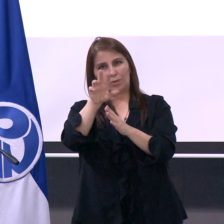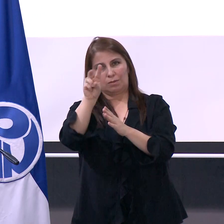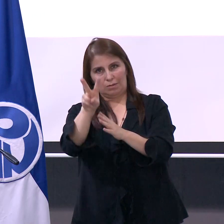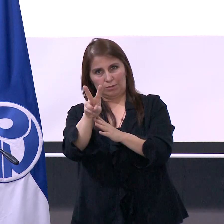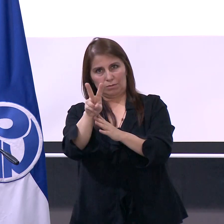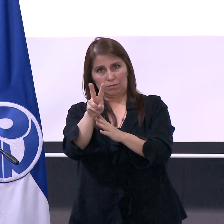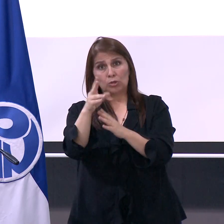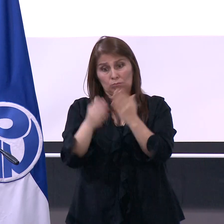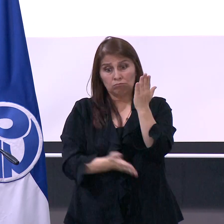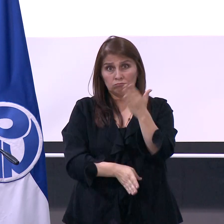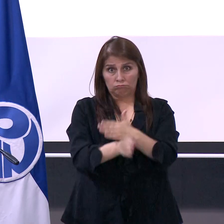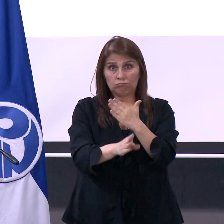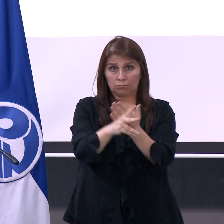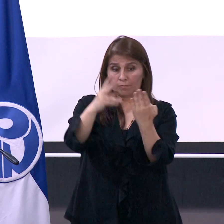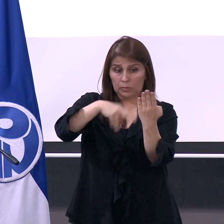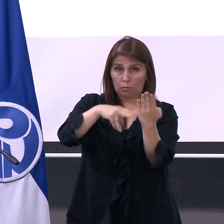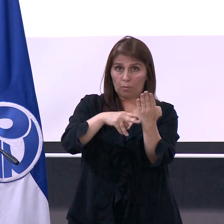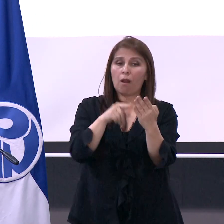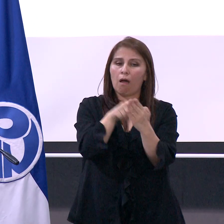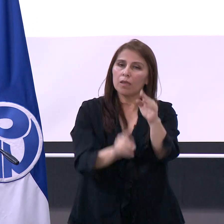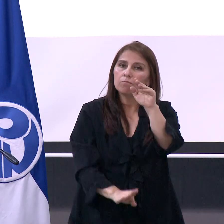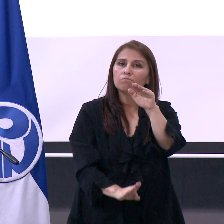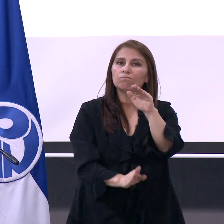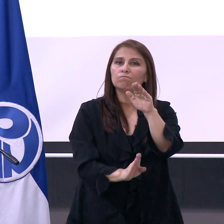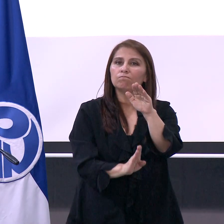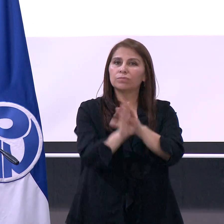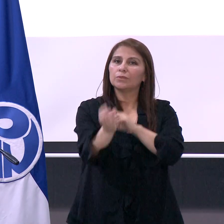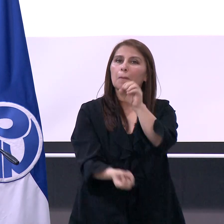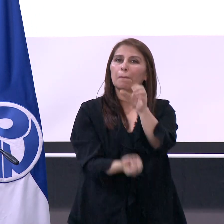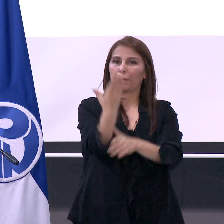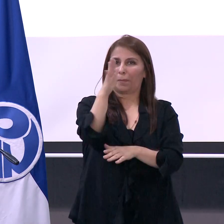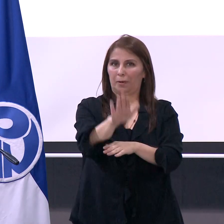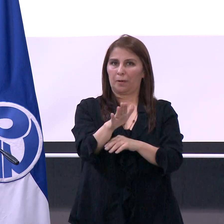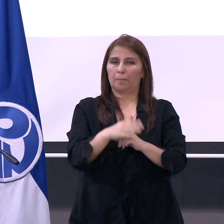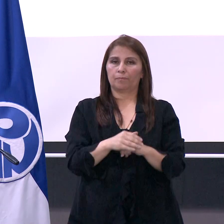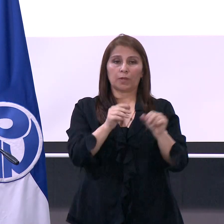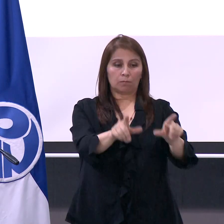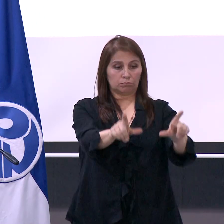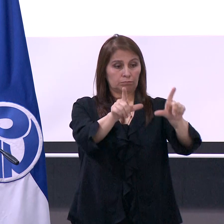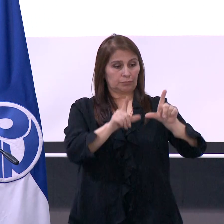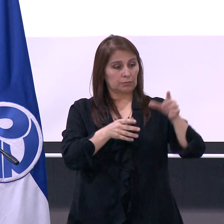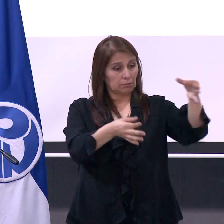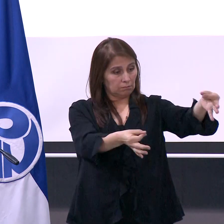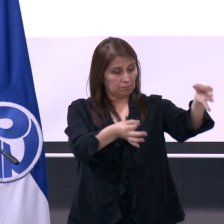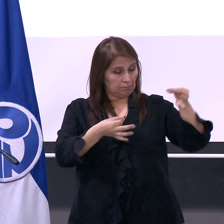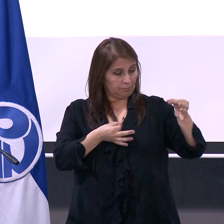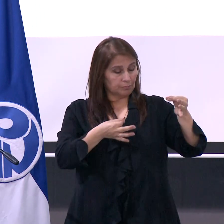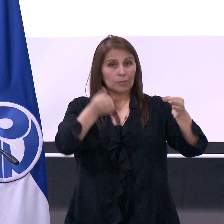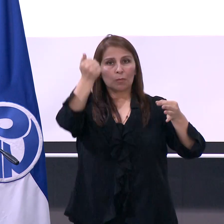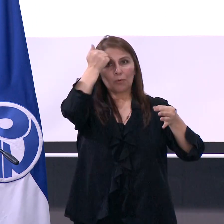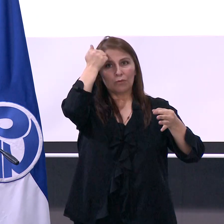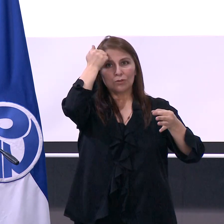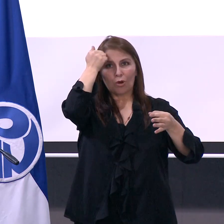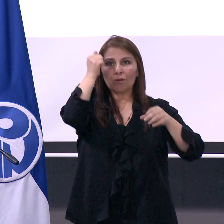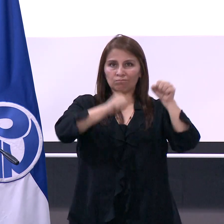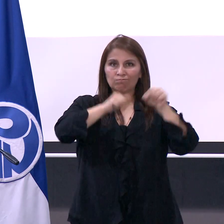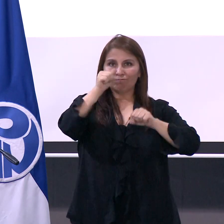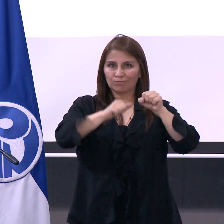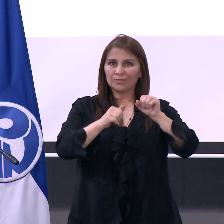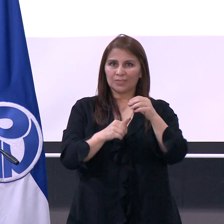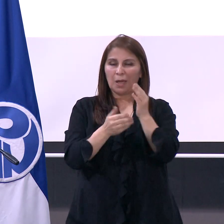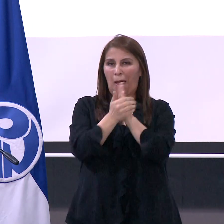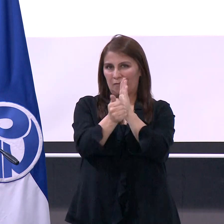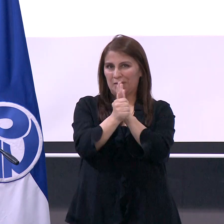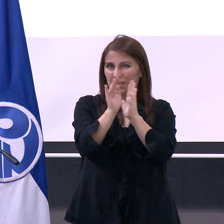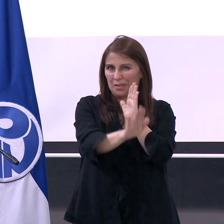normal todavía para lo que que otorgaban el título de profesor habilitado en las siguientes